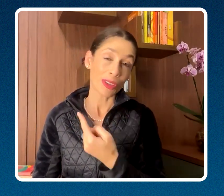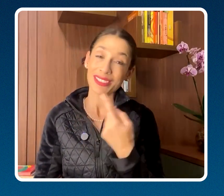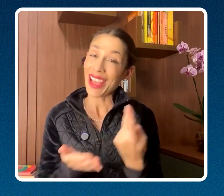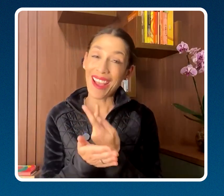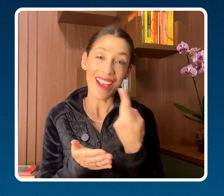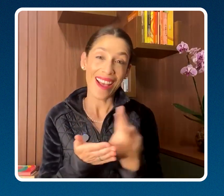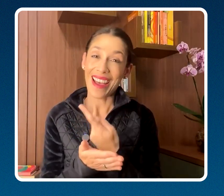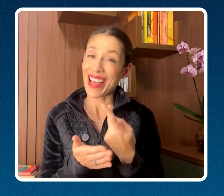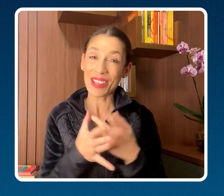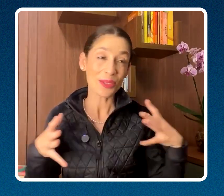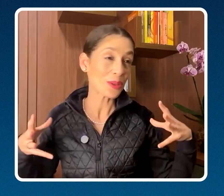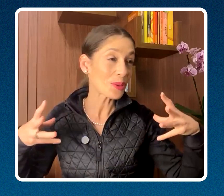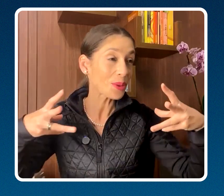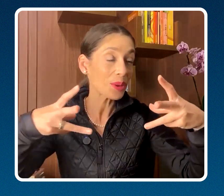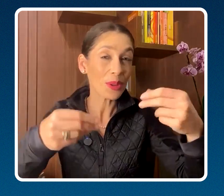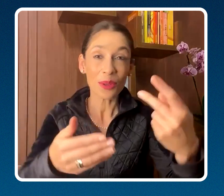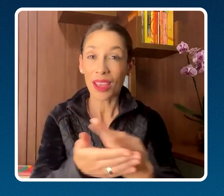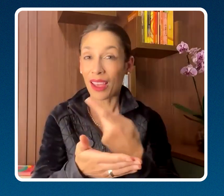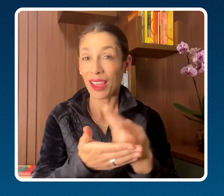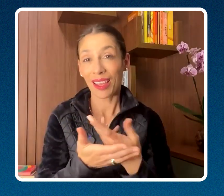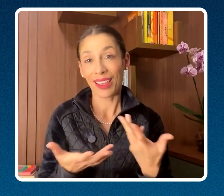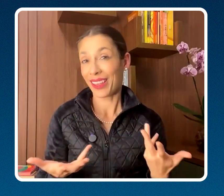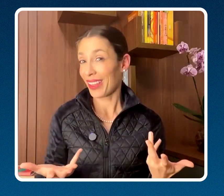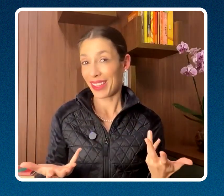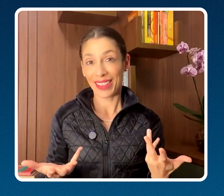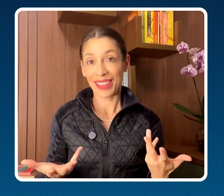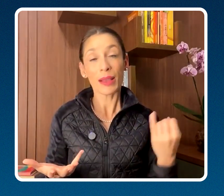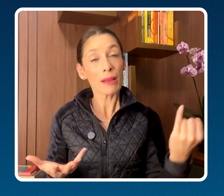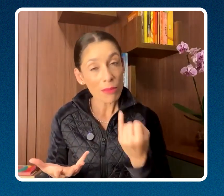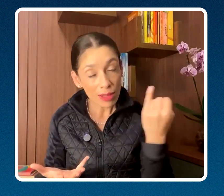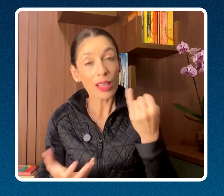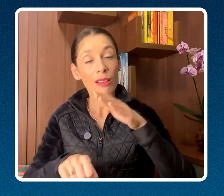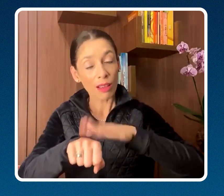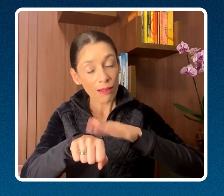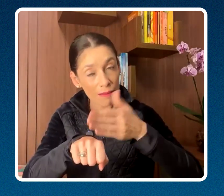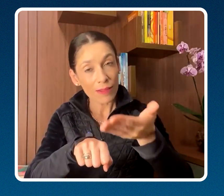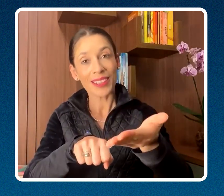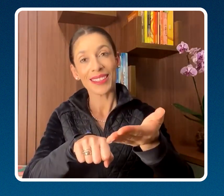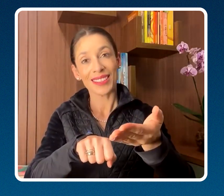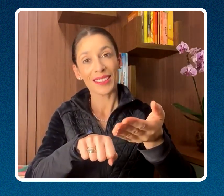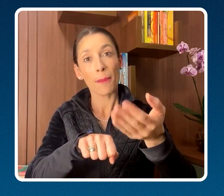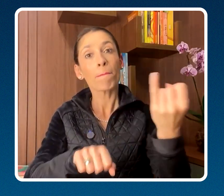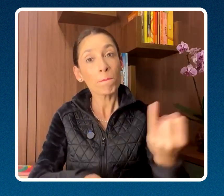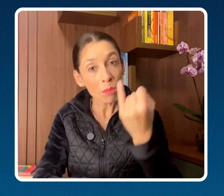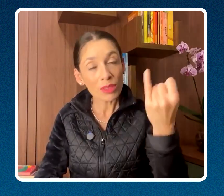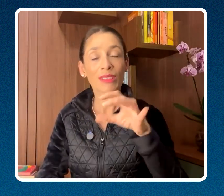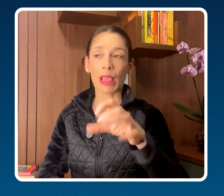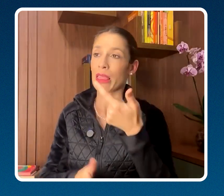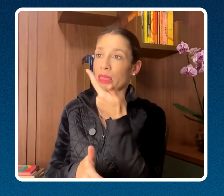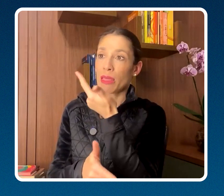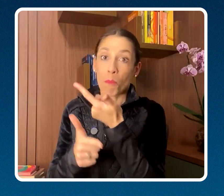gente erra, a gente fala devagar, o importante é fazer. E não tem problema. E realmente eu vi que não tem problema. Eu me